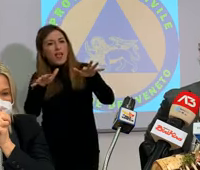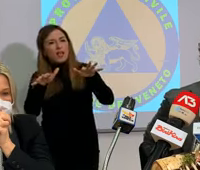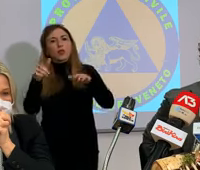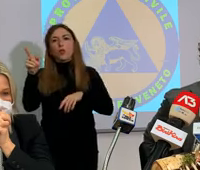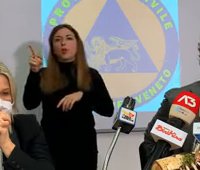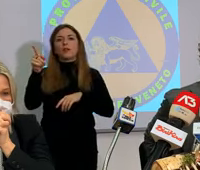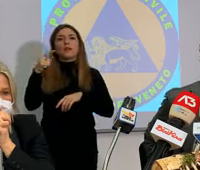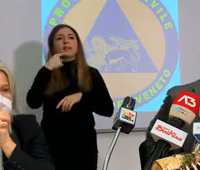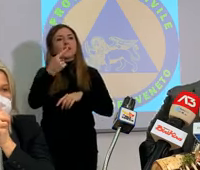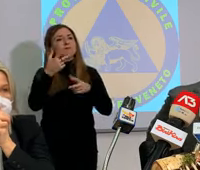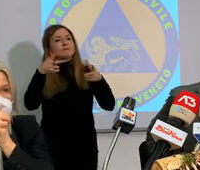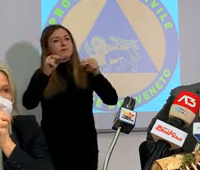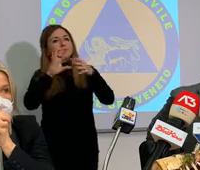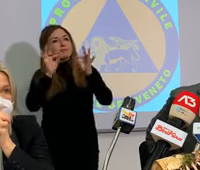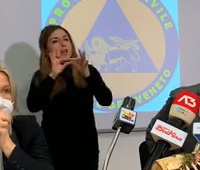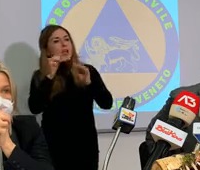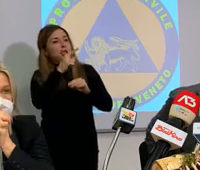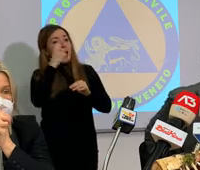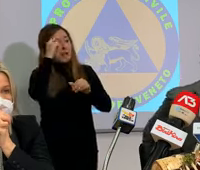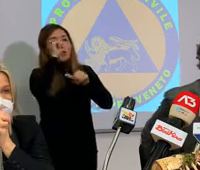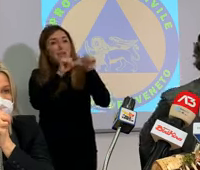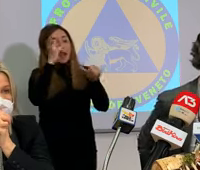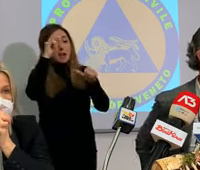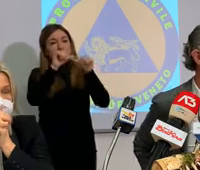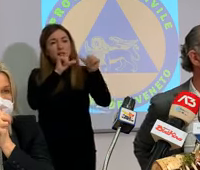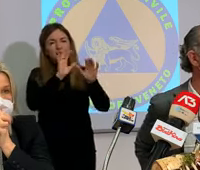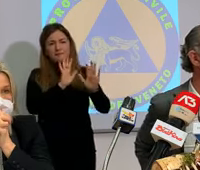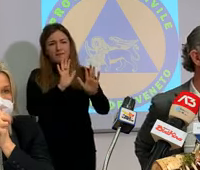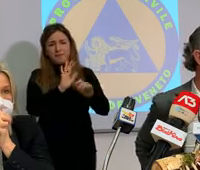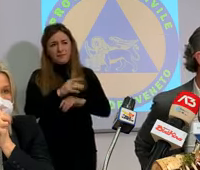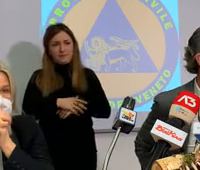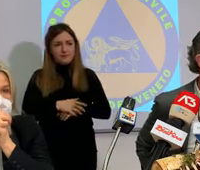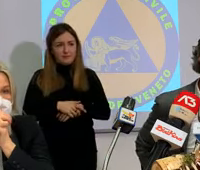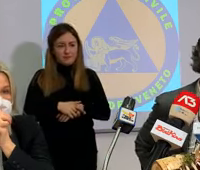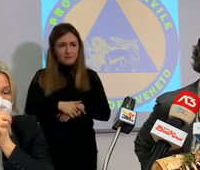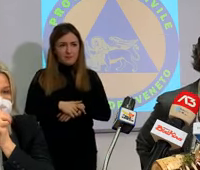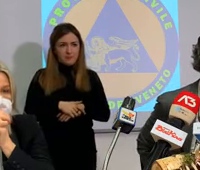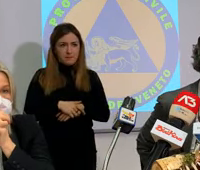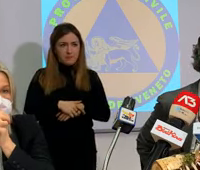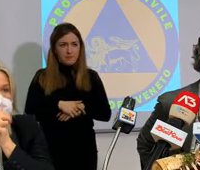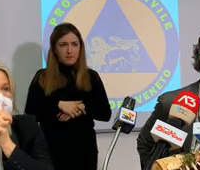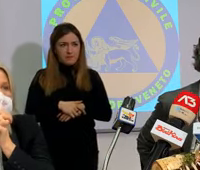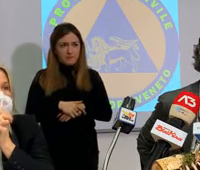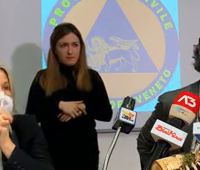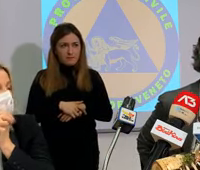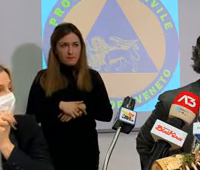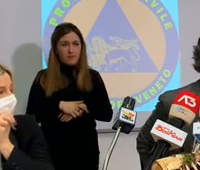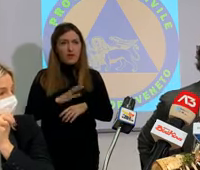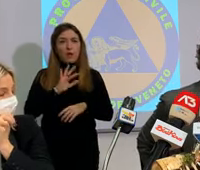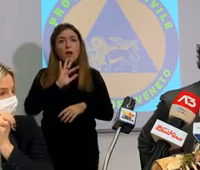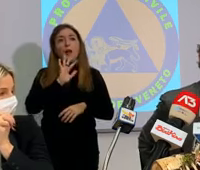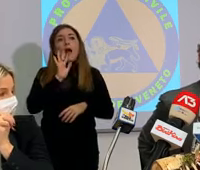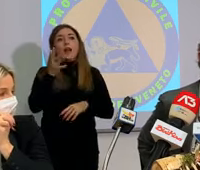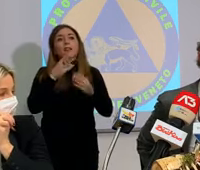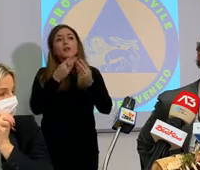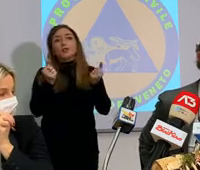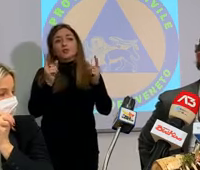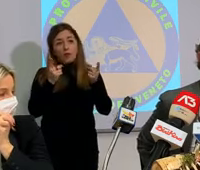cambiano continuamente idea questa è la situazione l'alternativa sapete qual è ve lo dico col cuore in mano ma io non lo voglio